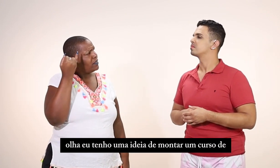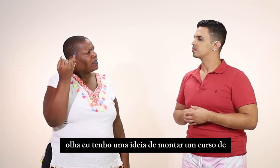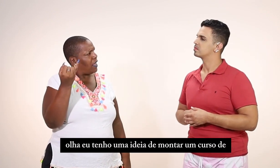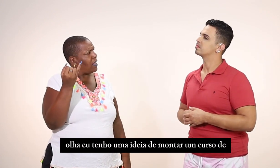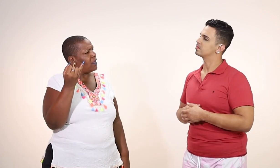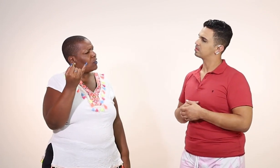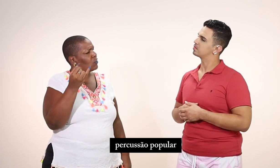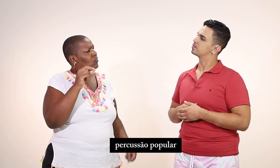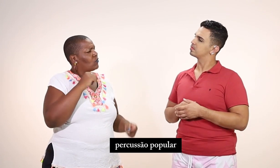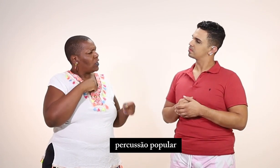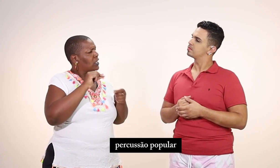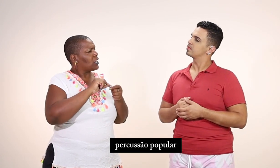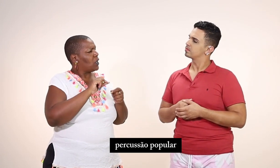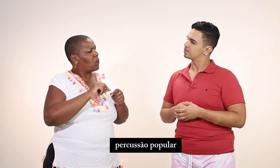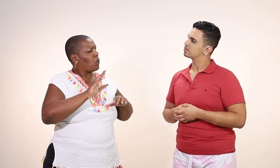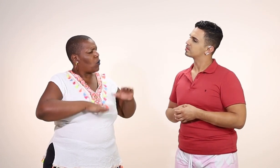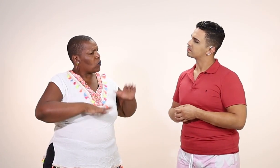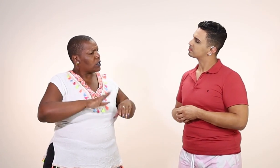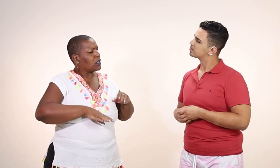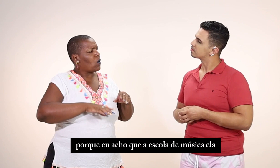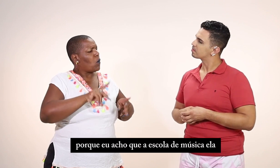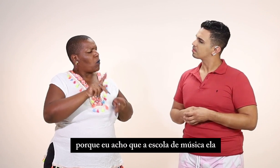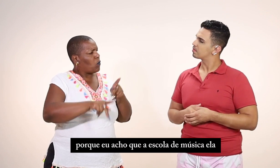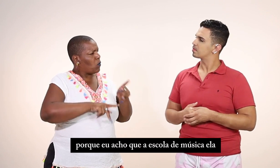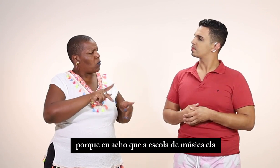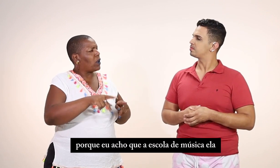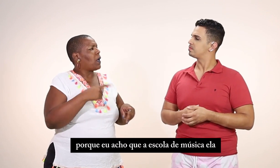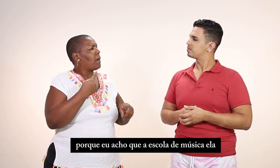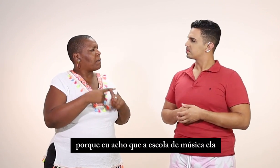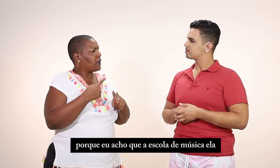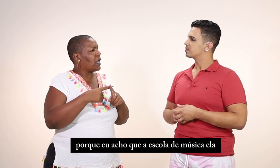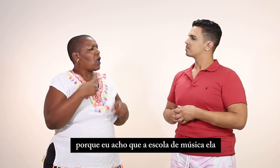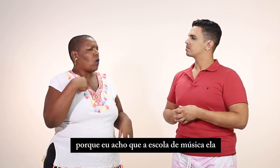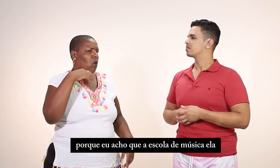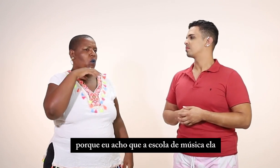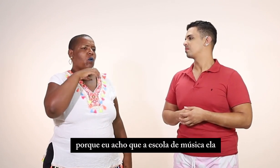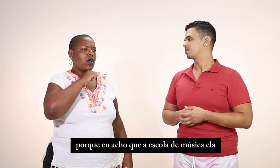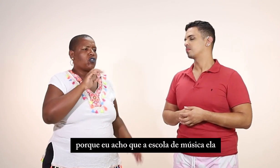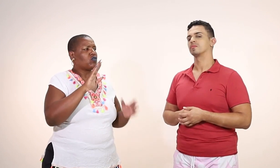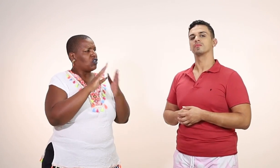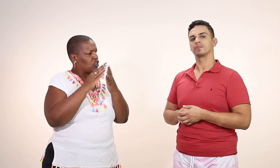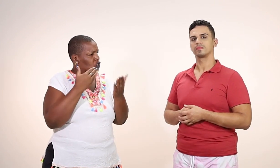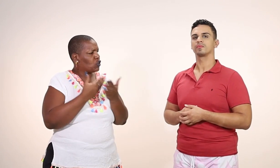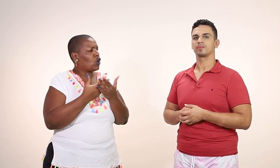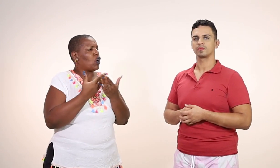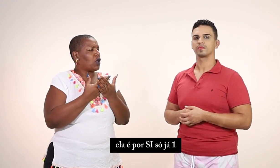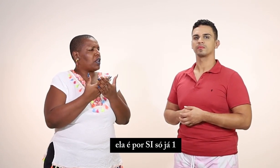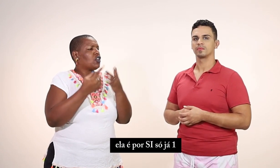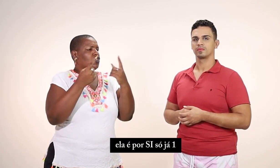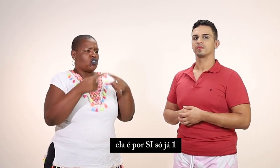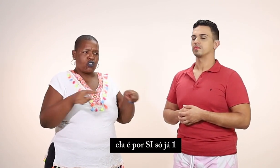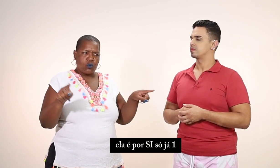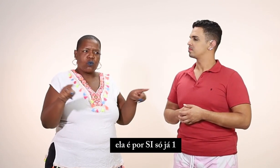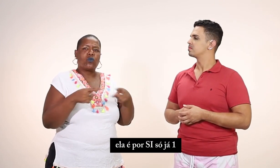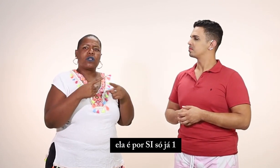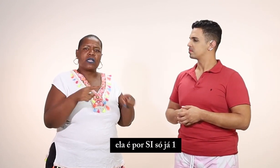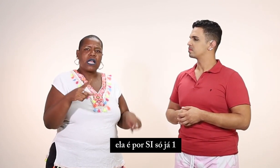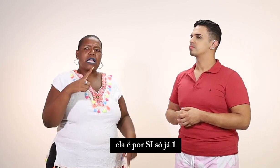curso de percussão popular, porque eu acho que a escola de música, ela é, por si só,